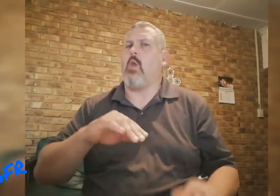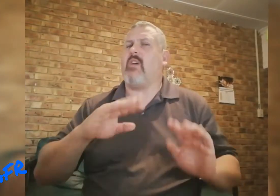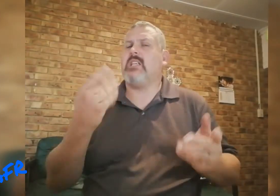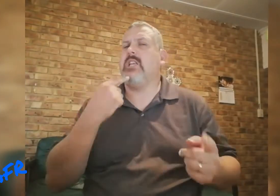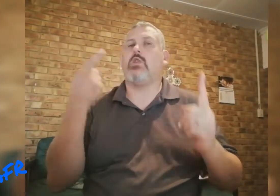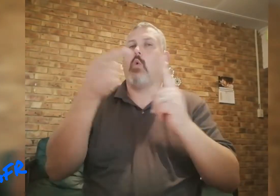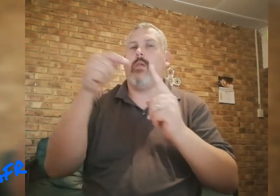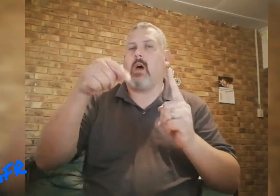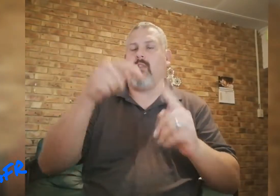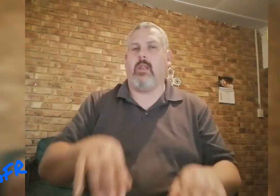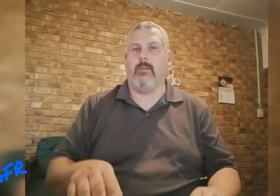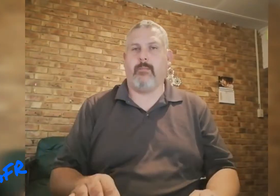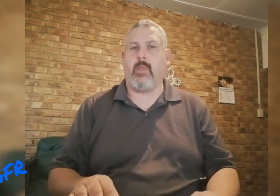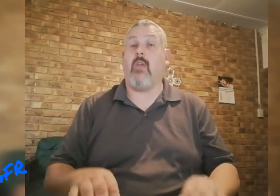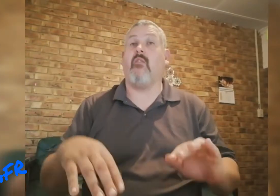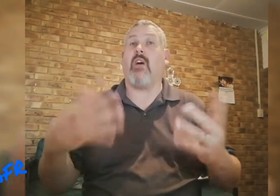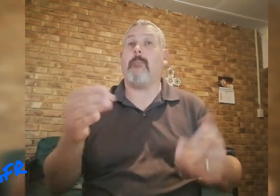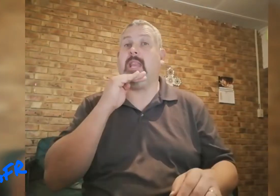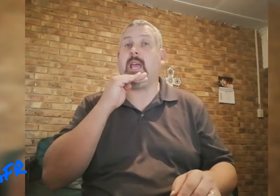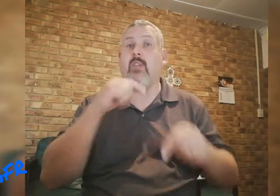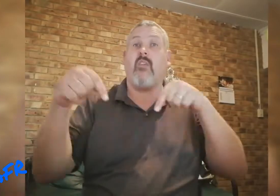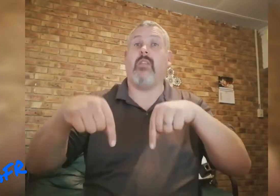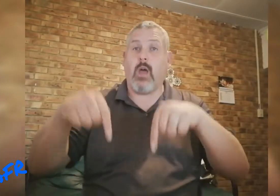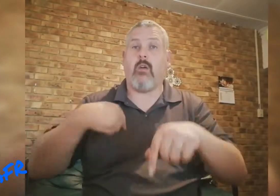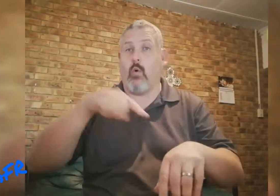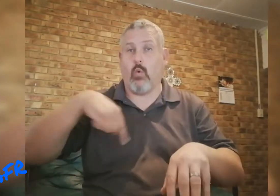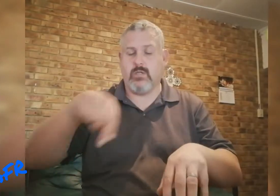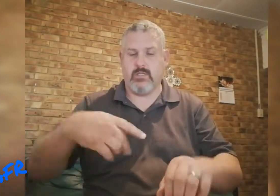Nou wat is die doel daarvan? En wat beteken dit vir vandag vir ons?